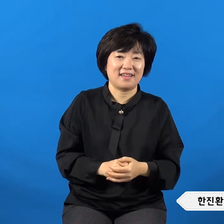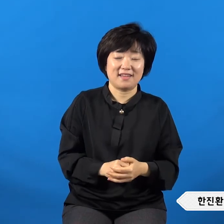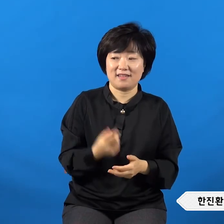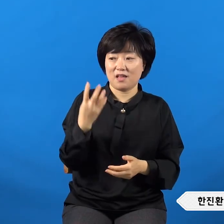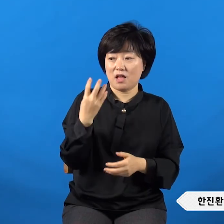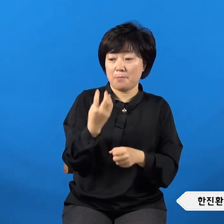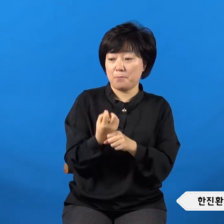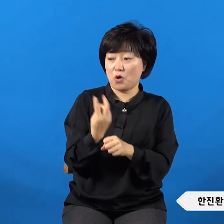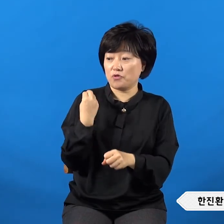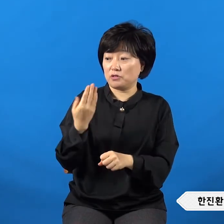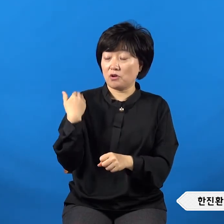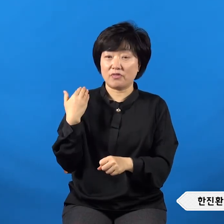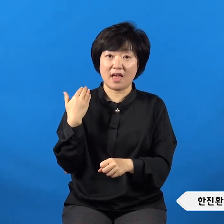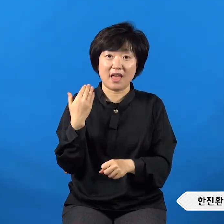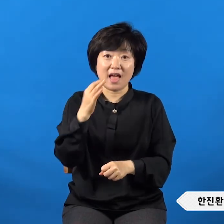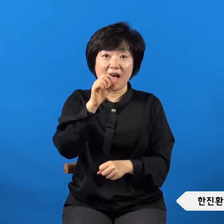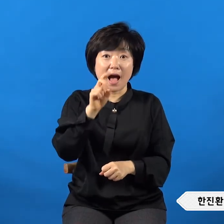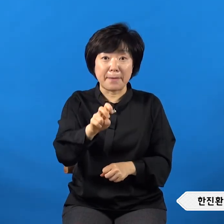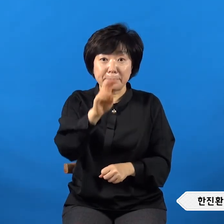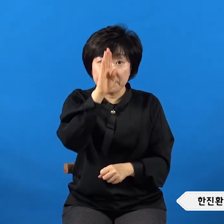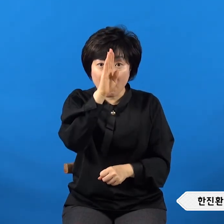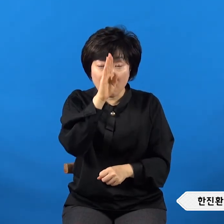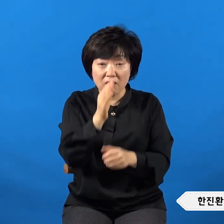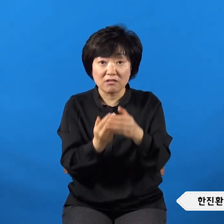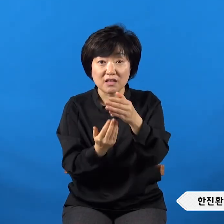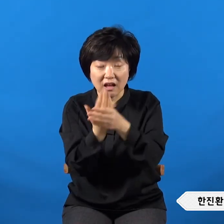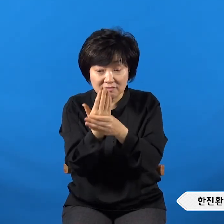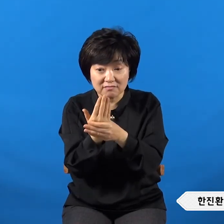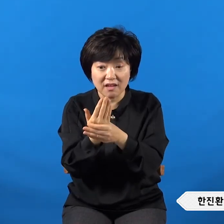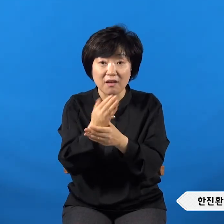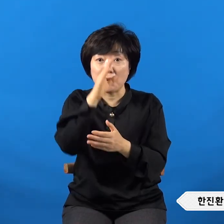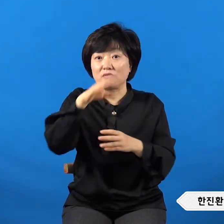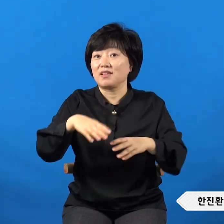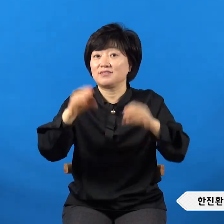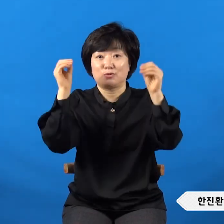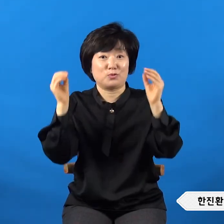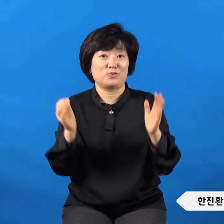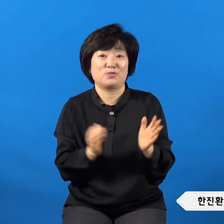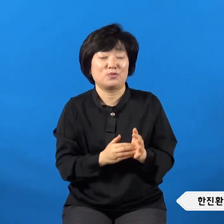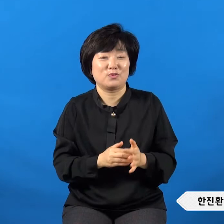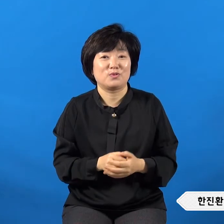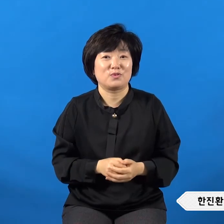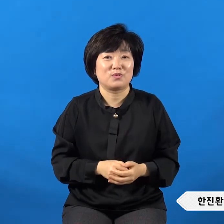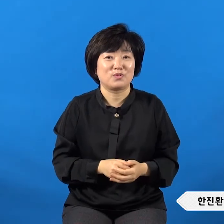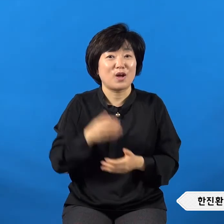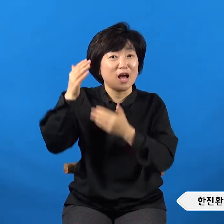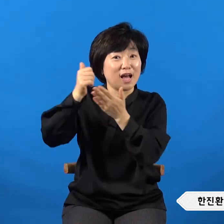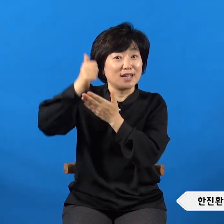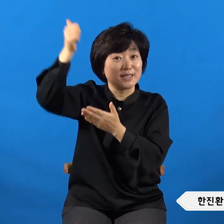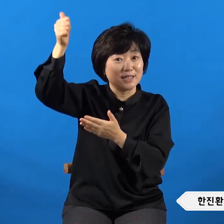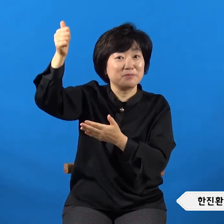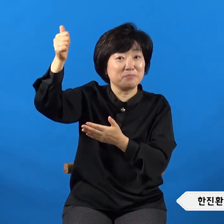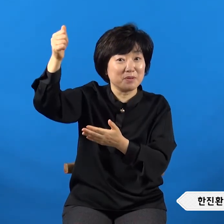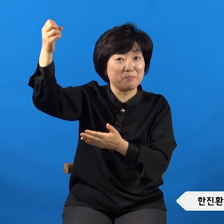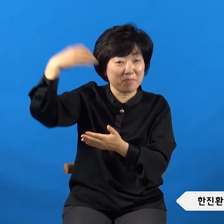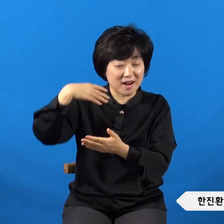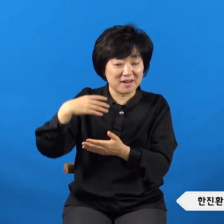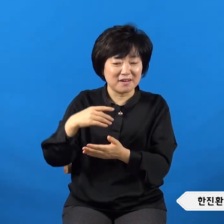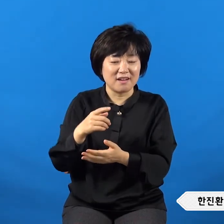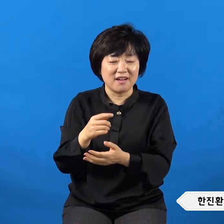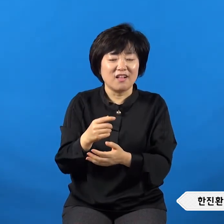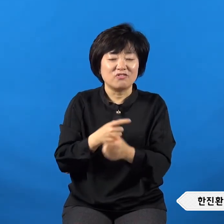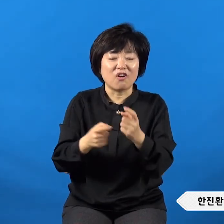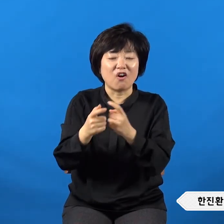그분이 몇 년 전에 암에 걸렸는데 그것도 다 나아버리고 완치가 됐습니다. 하나님이 너는 일 좀